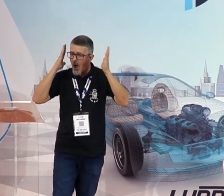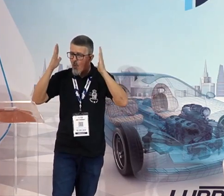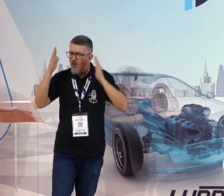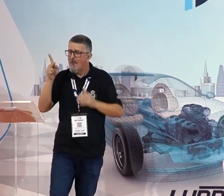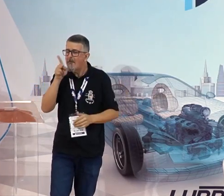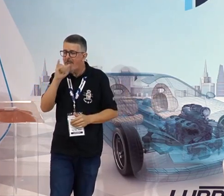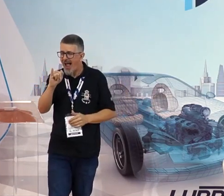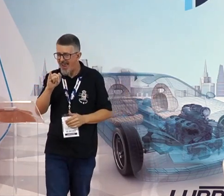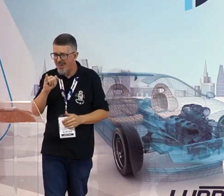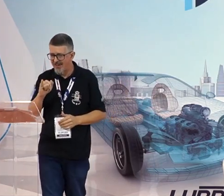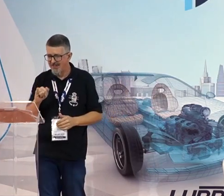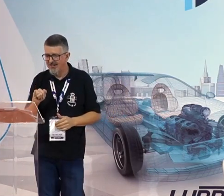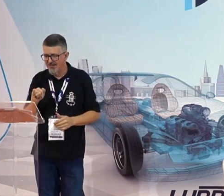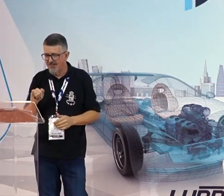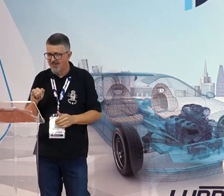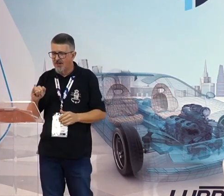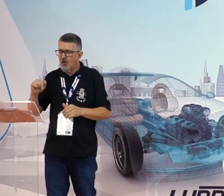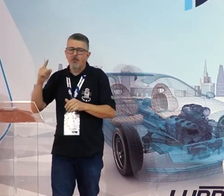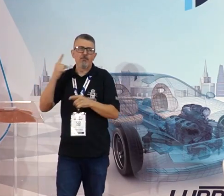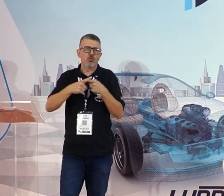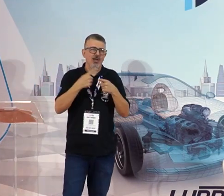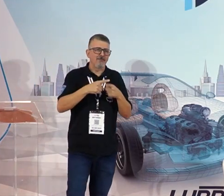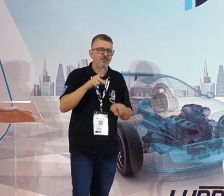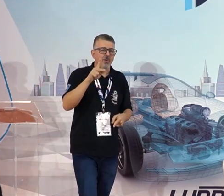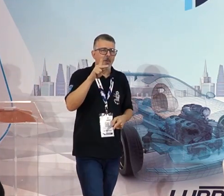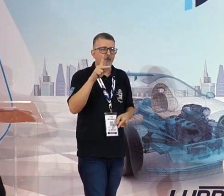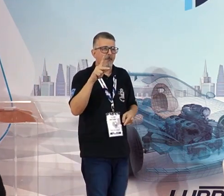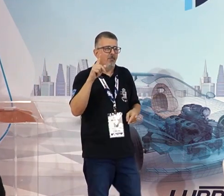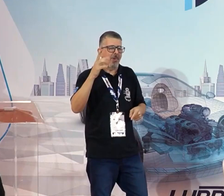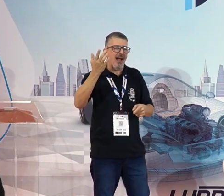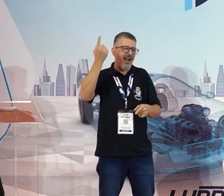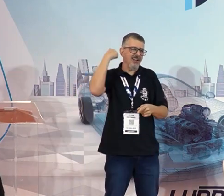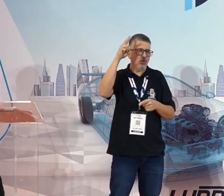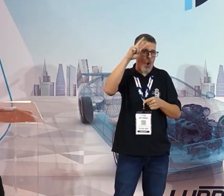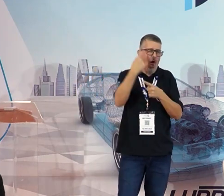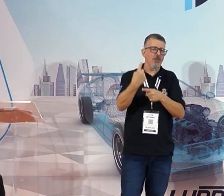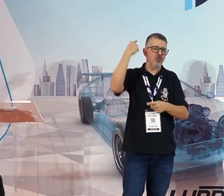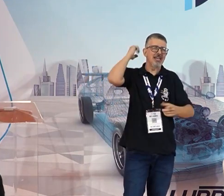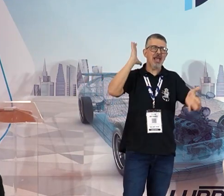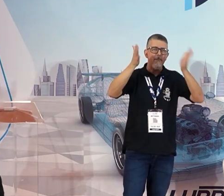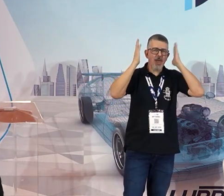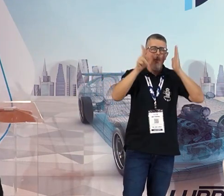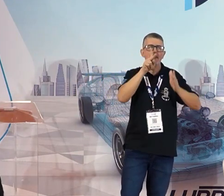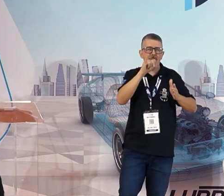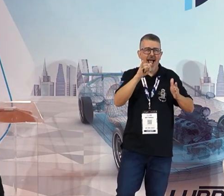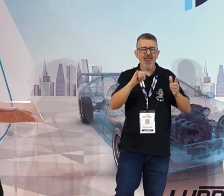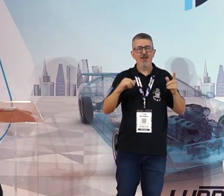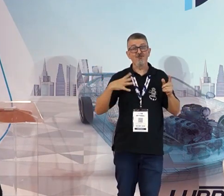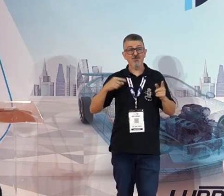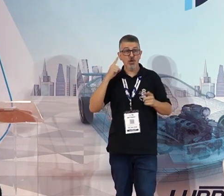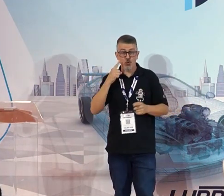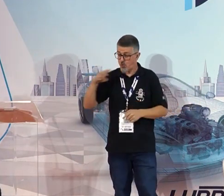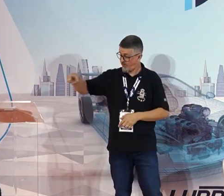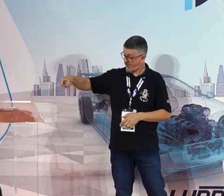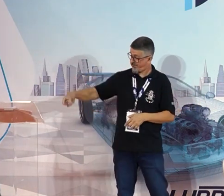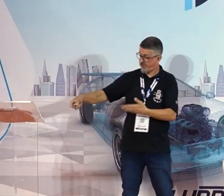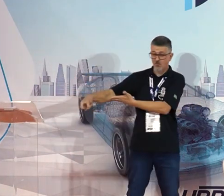O surdo ele cresceu ele tem uma história de geração ele